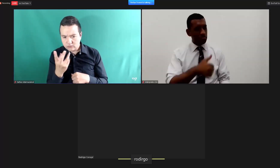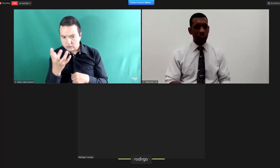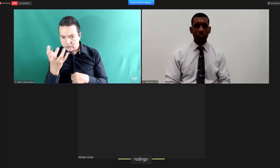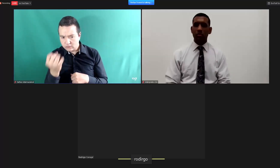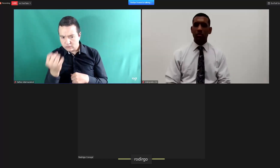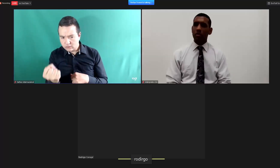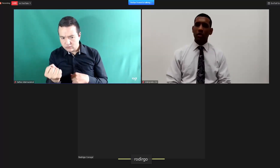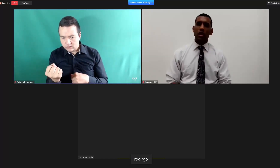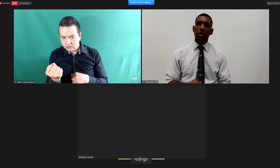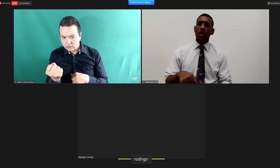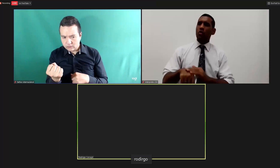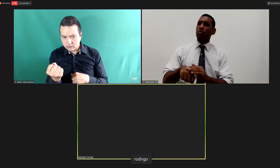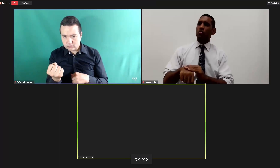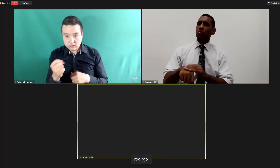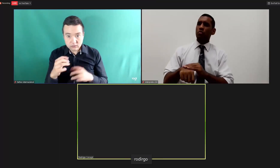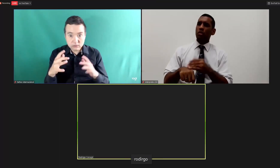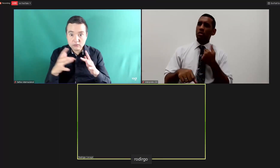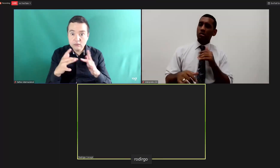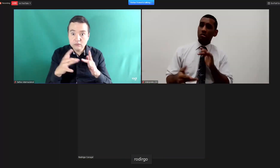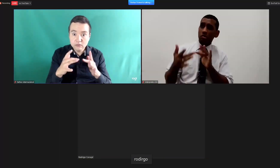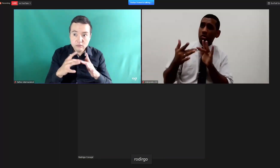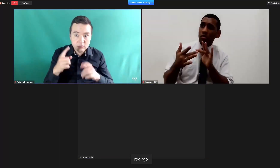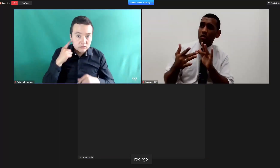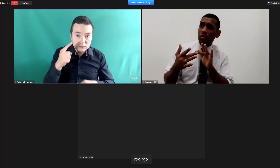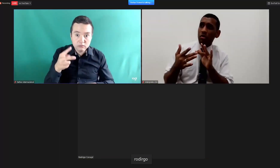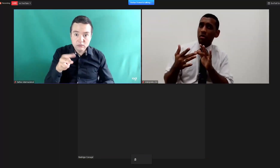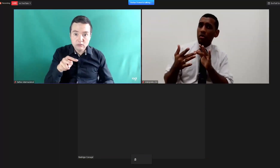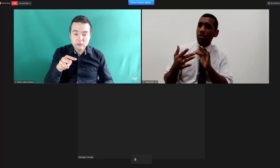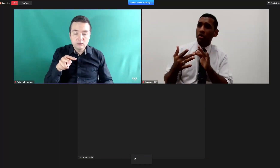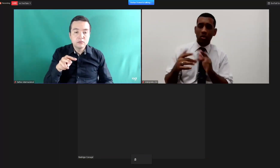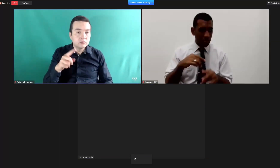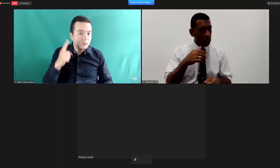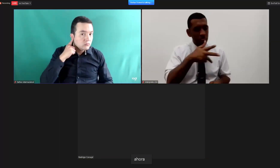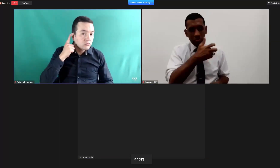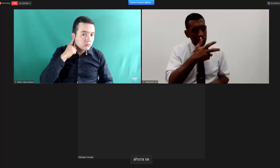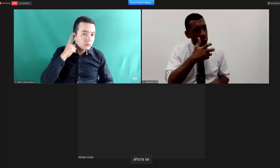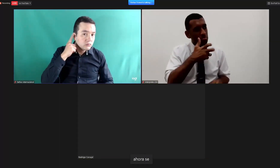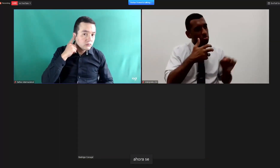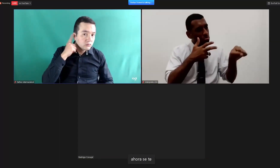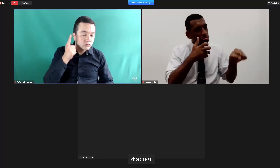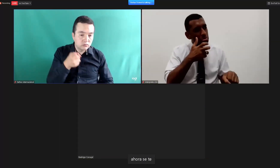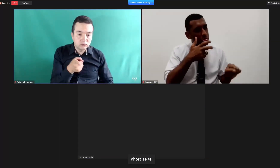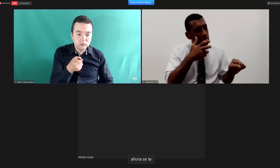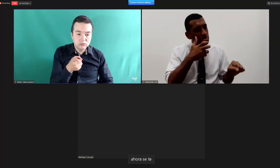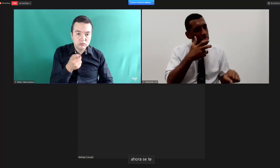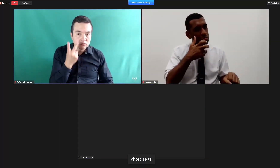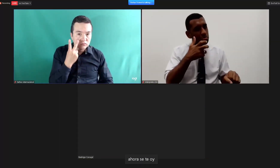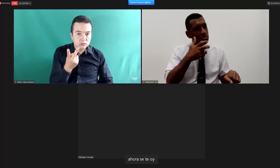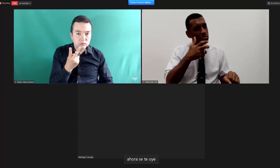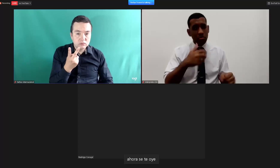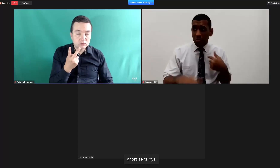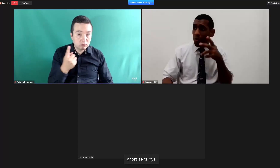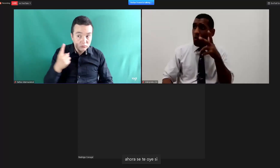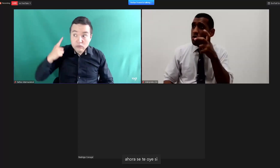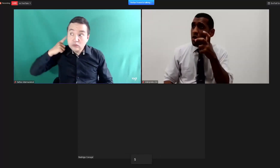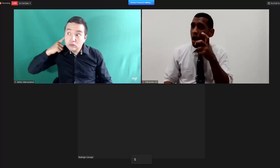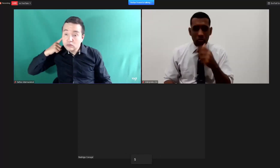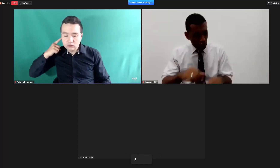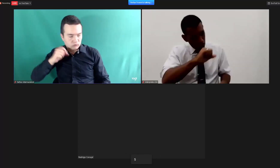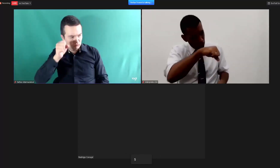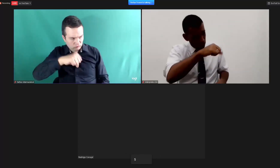Disculpa, no sé si estoy en contacto. Ahora se te oye, sí. ¿Se escucha?